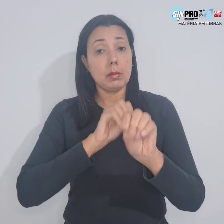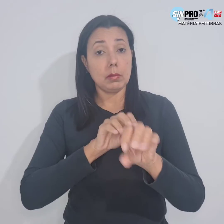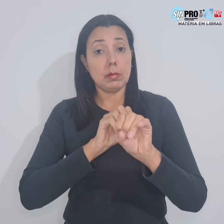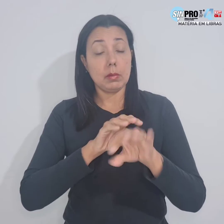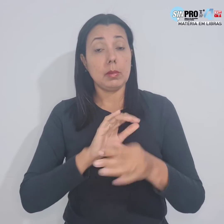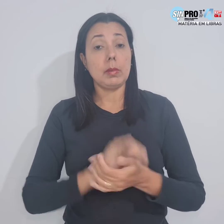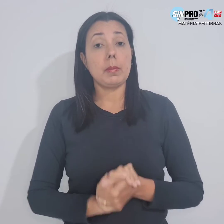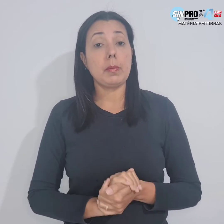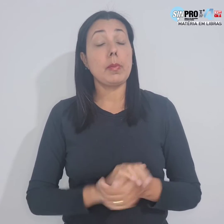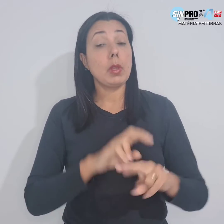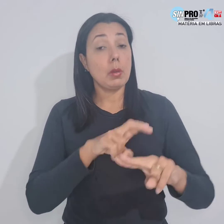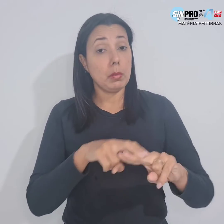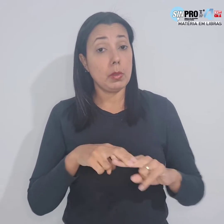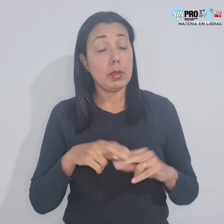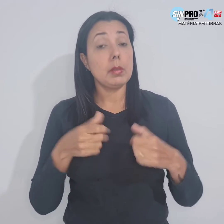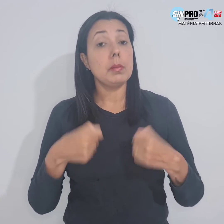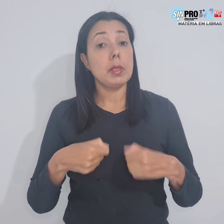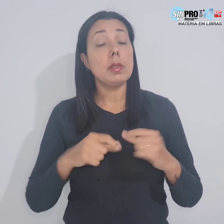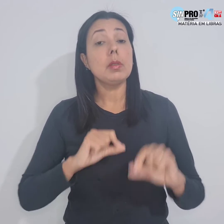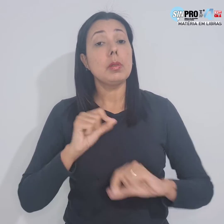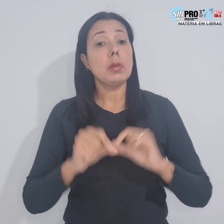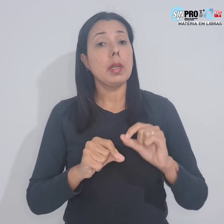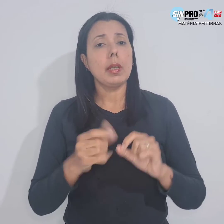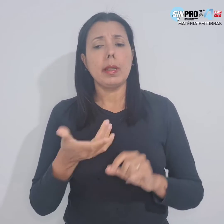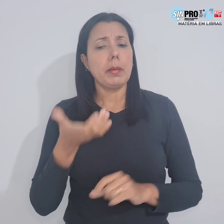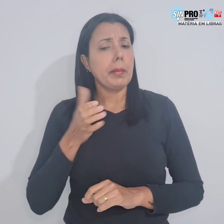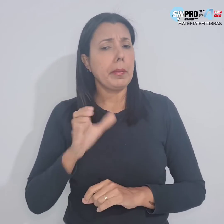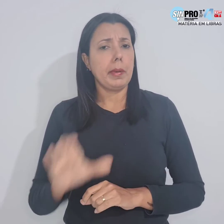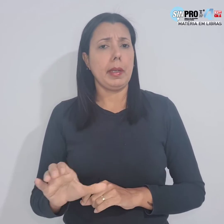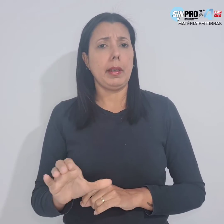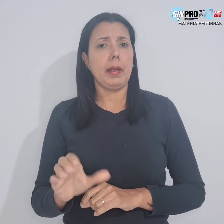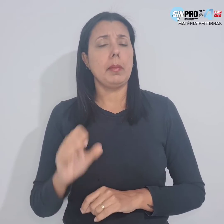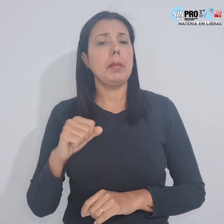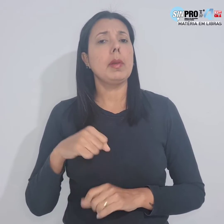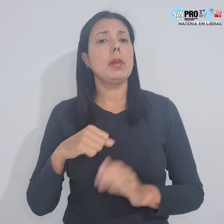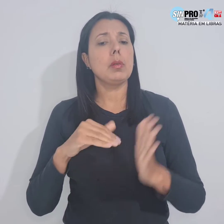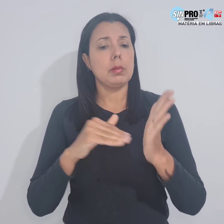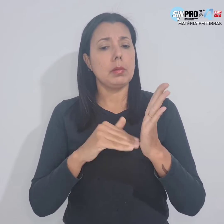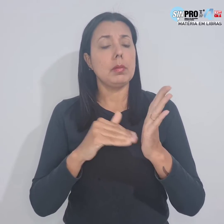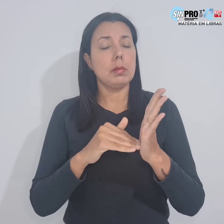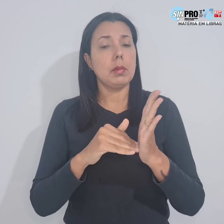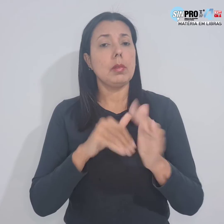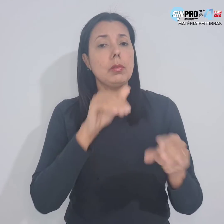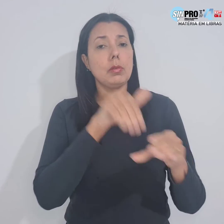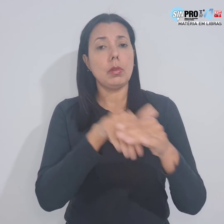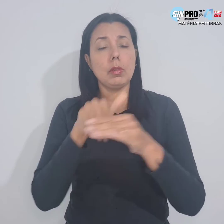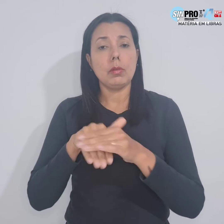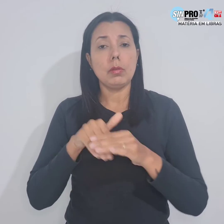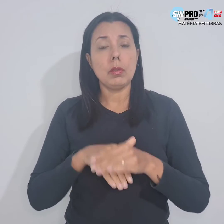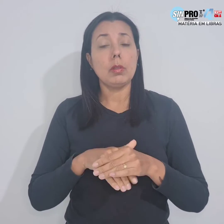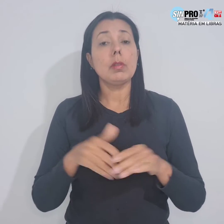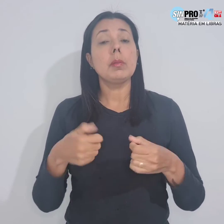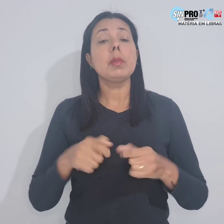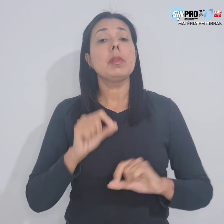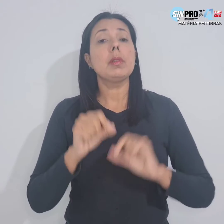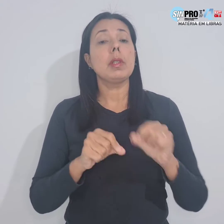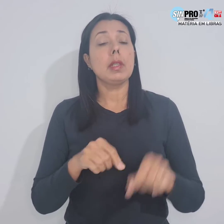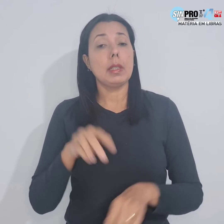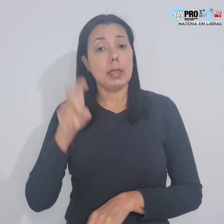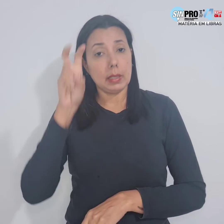Por isso, deve ser rejeitado pelo Senado Federal em votação que deve ocorrer nesta